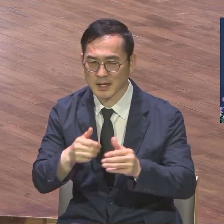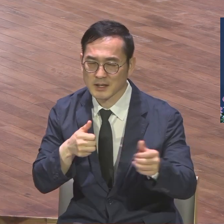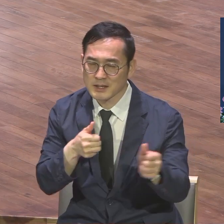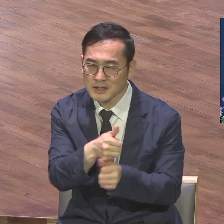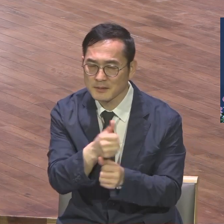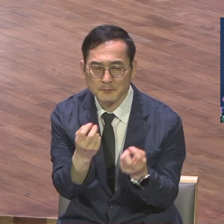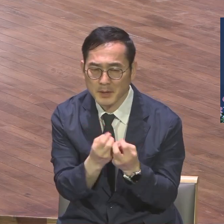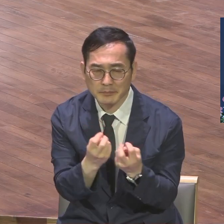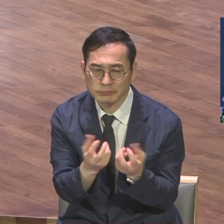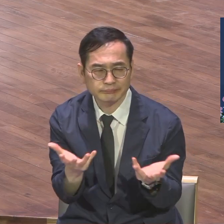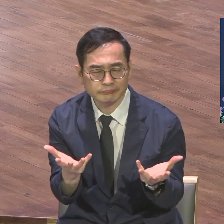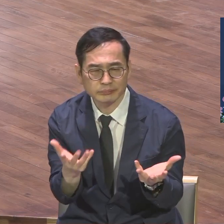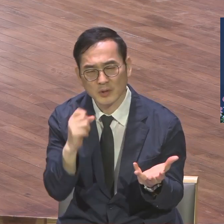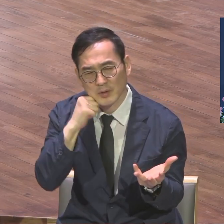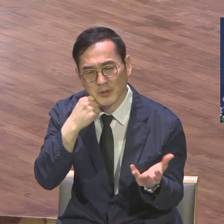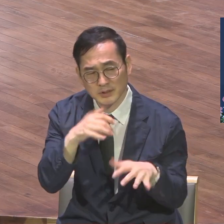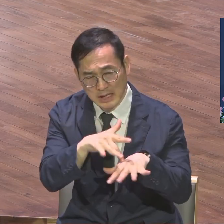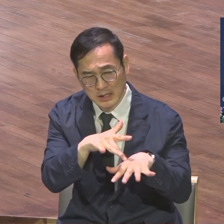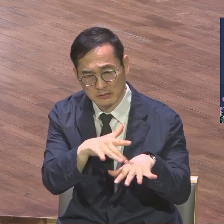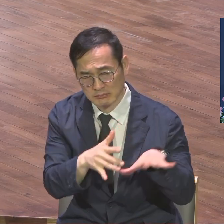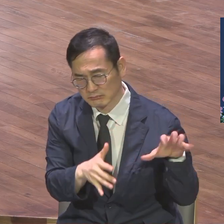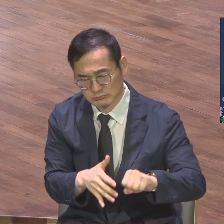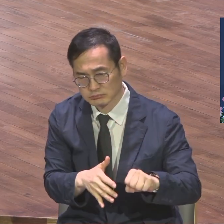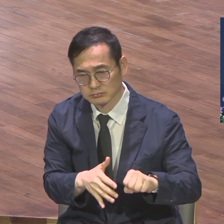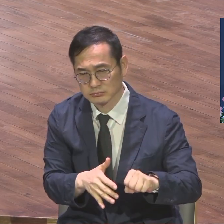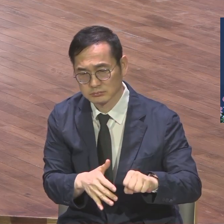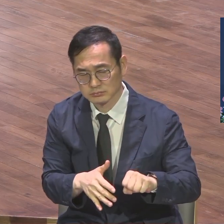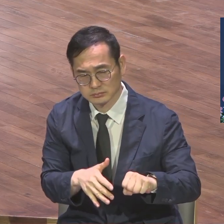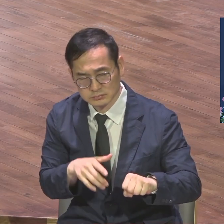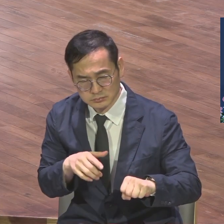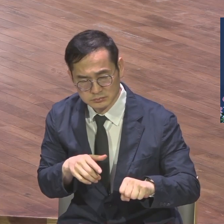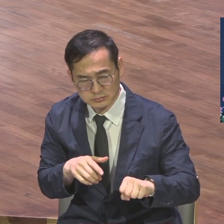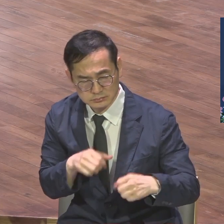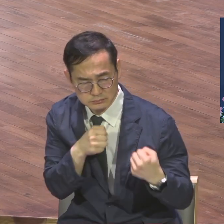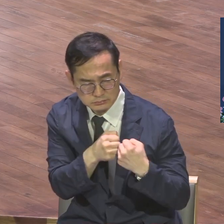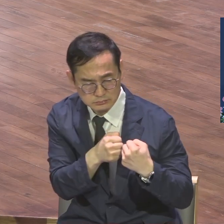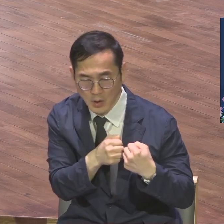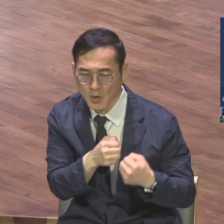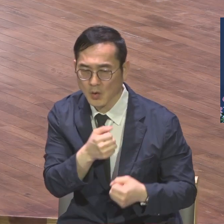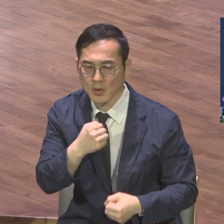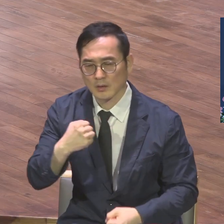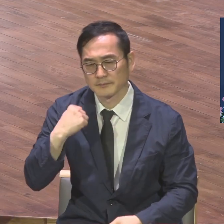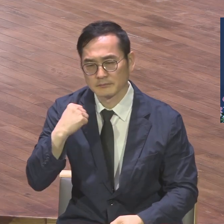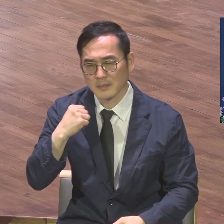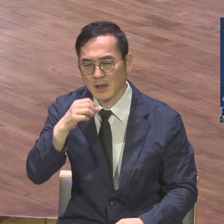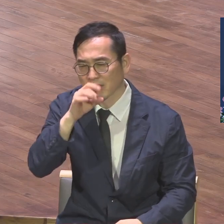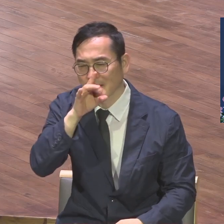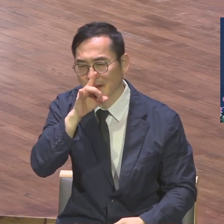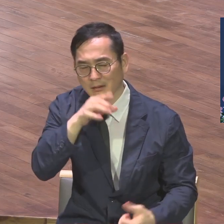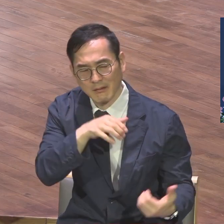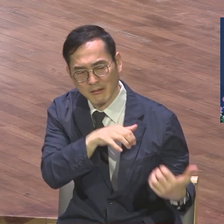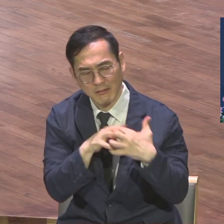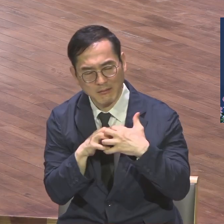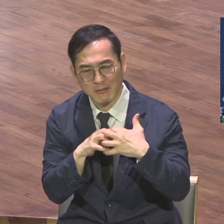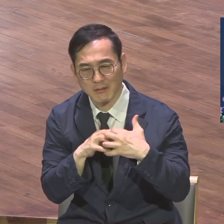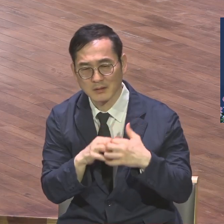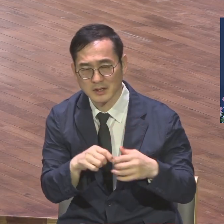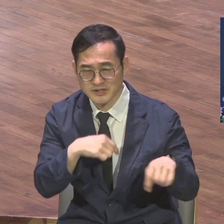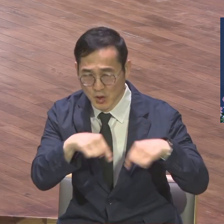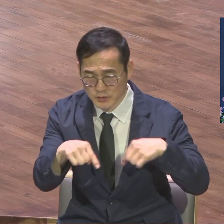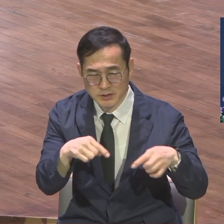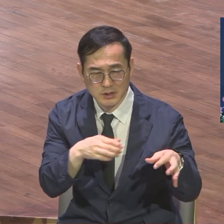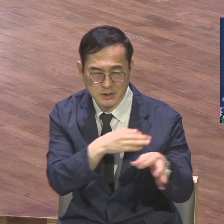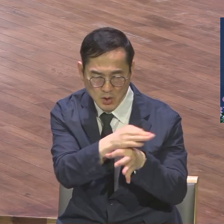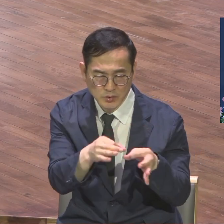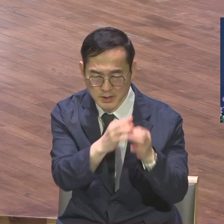없어요. 우리는 사단이 장악하고 있는 이 세상, 사단이 왕입니다. 이 세상에는. 그래서 정치, 경제, 사회,